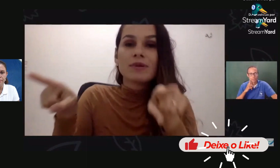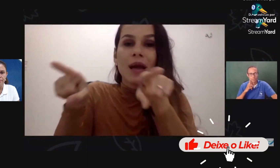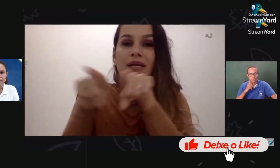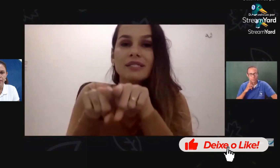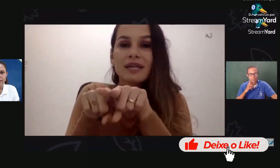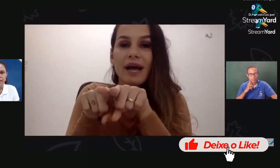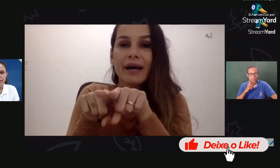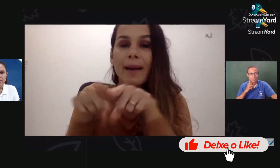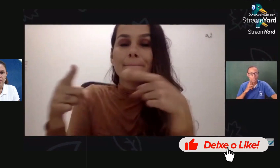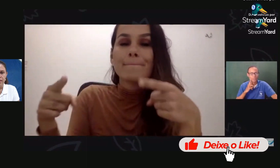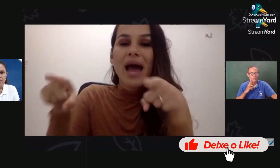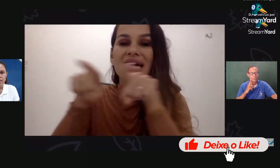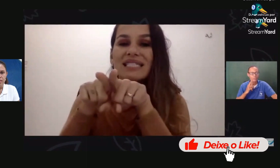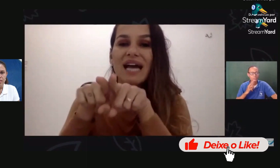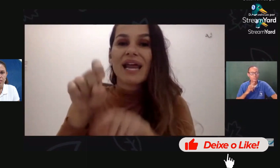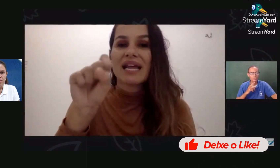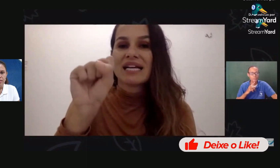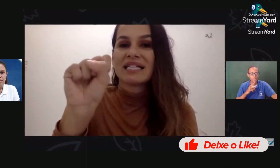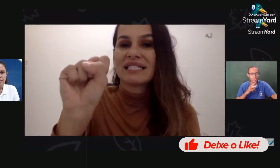dela.